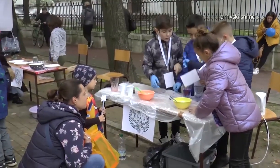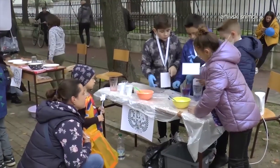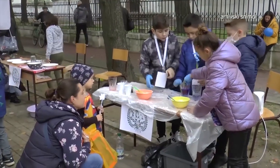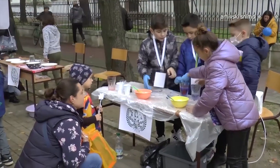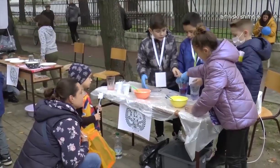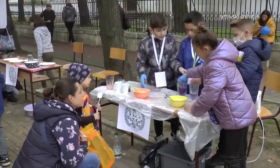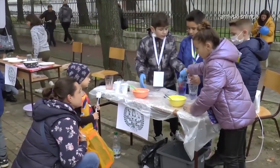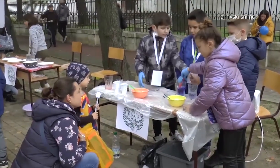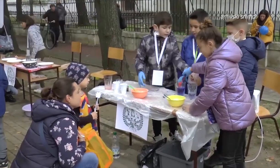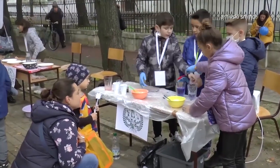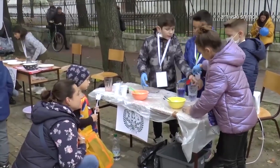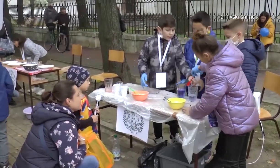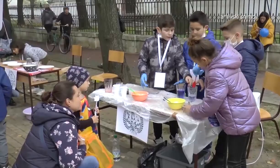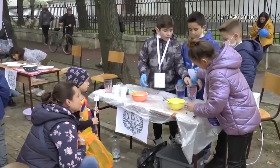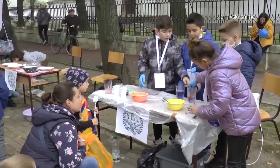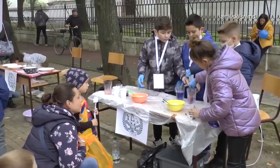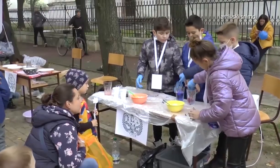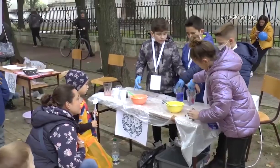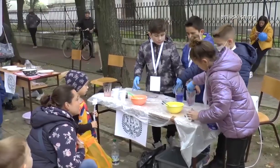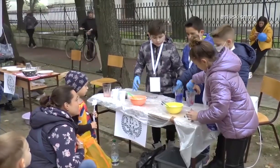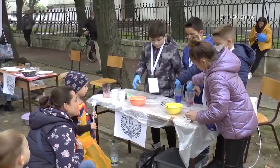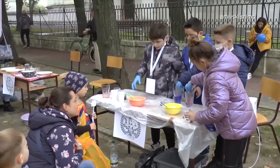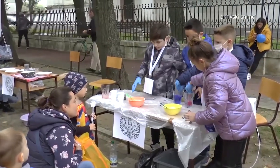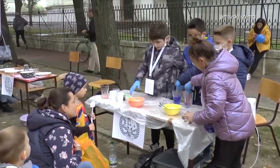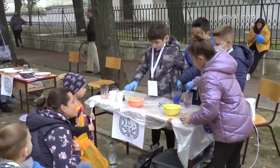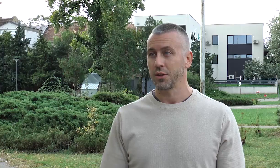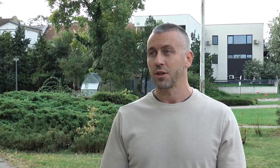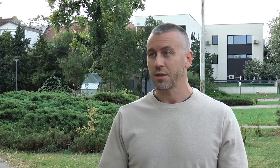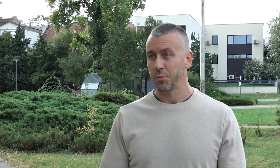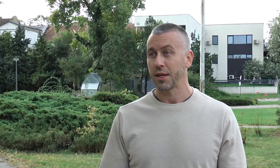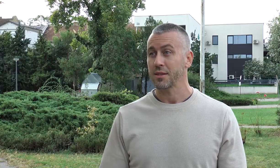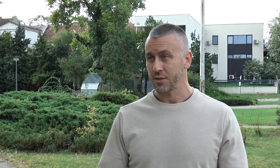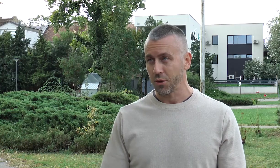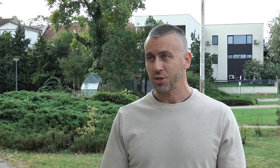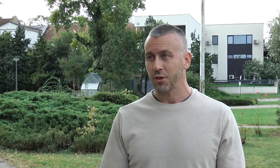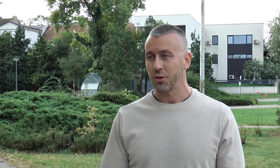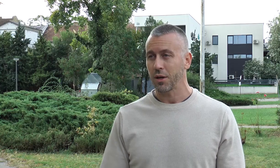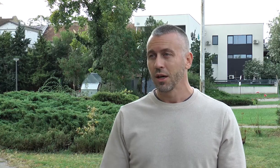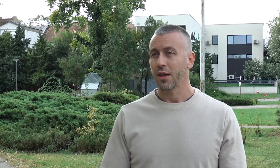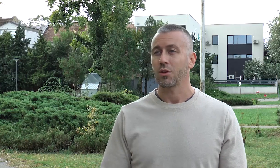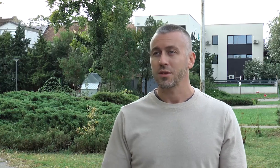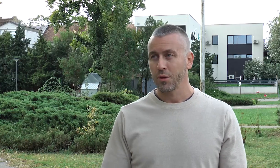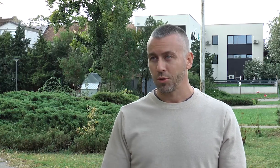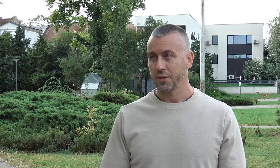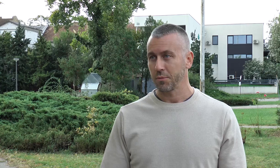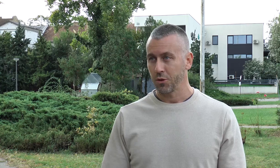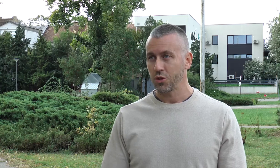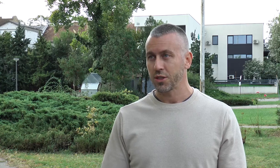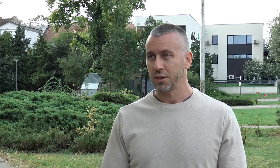élvezzék a rendezvényt. Ezúton szeretném külön meghívni az óvodás gyerekeket is, akik idén még nem lettek bekapcsolva,